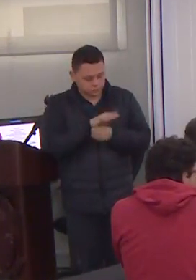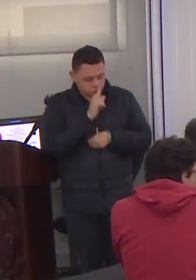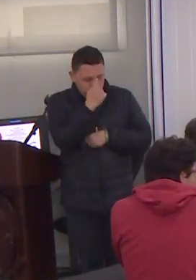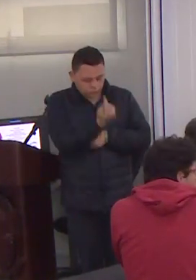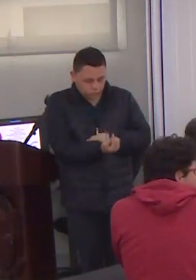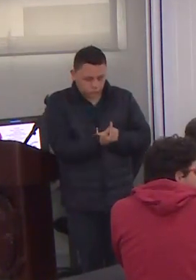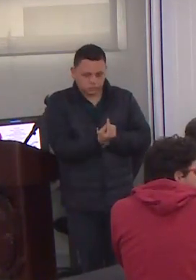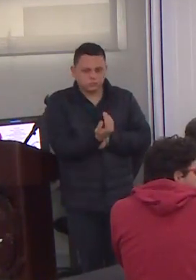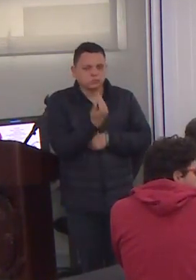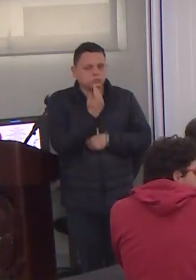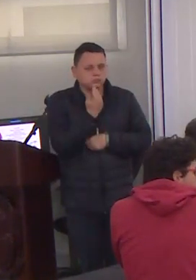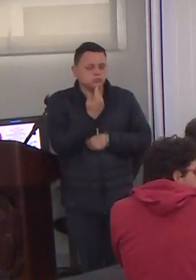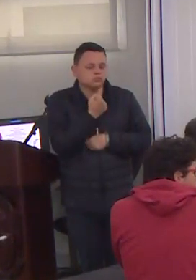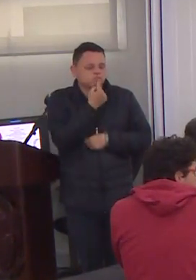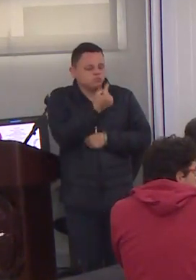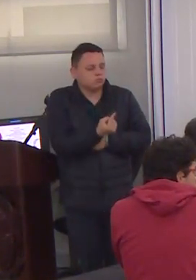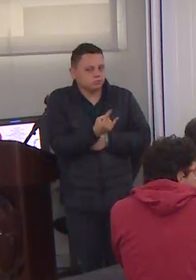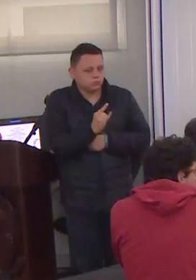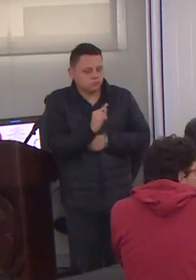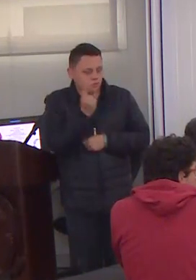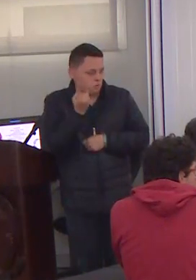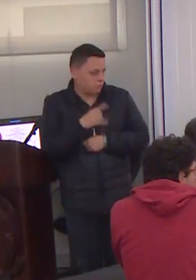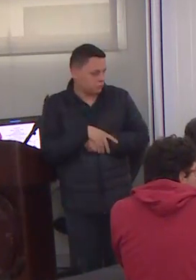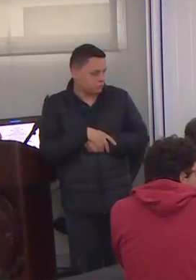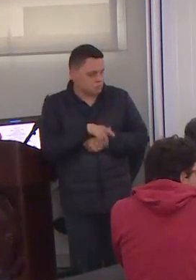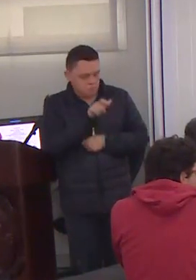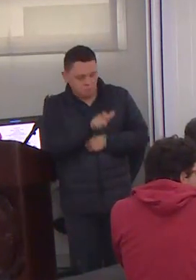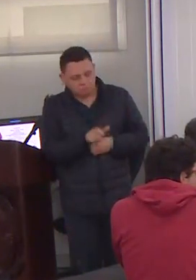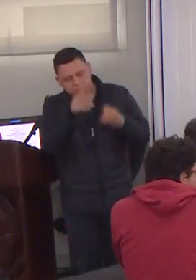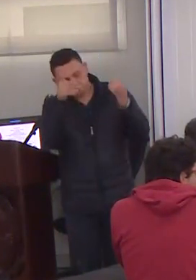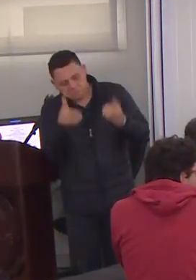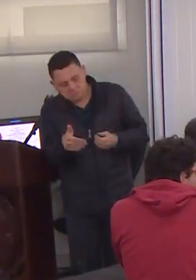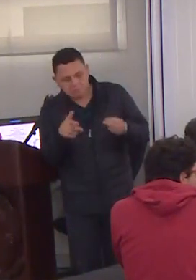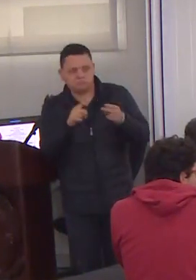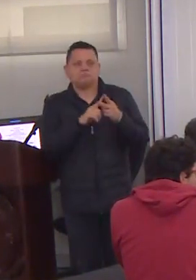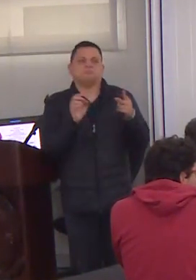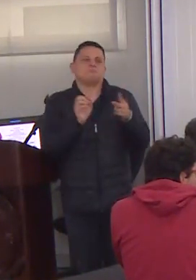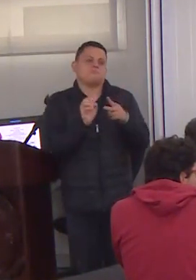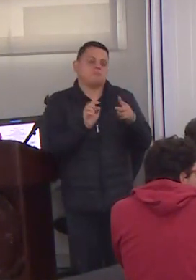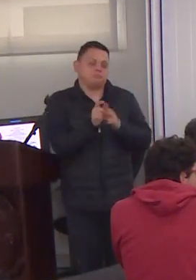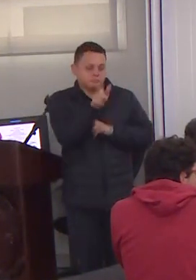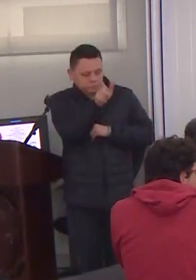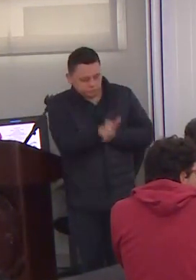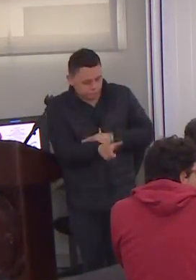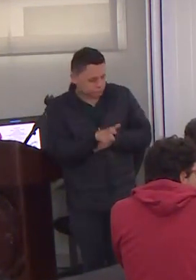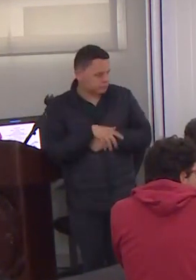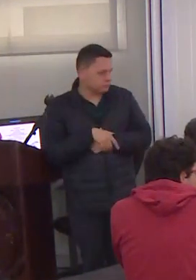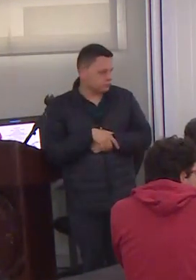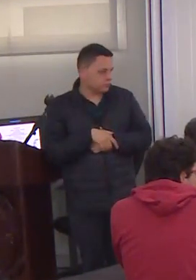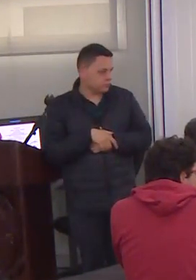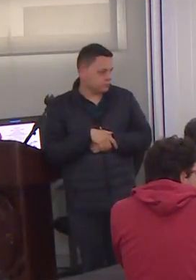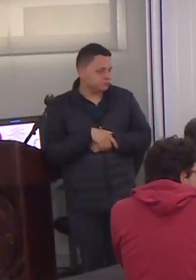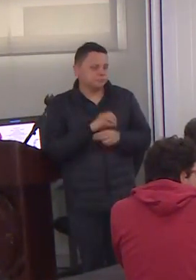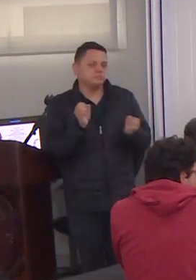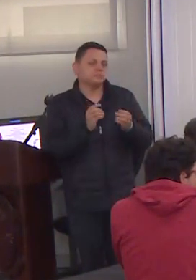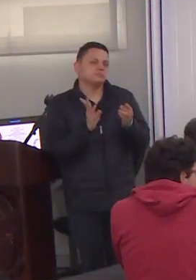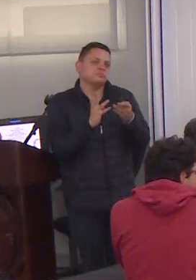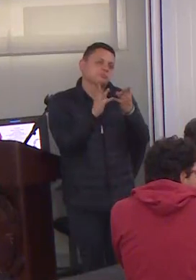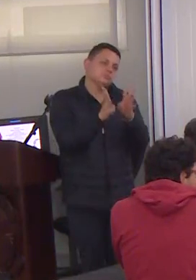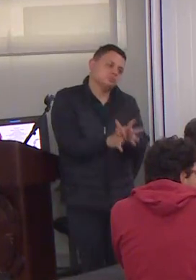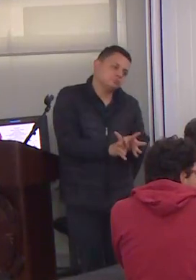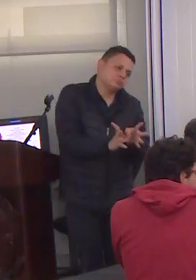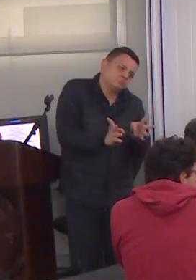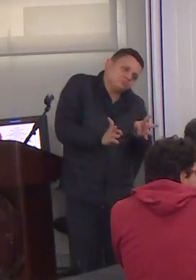como cuando nos referimos entonces es una persona con discapacidad o es una persona o es un estudiante que